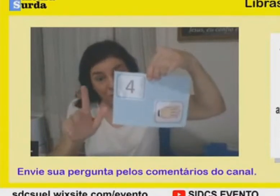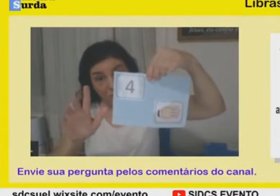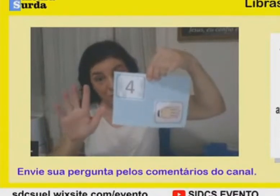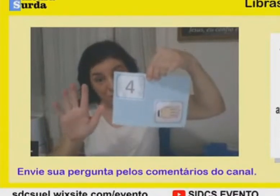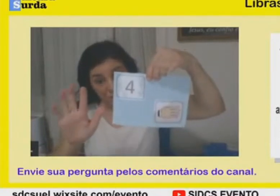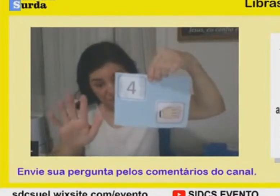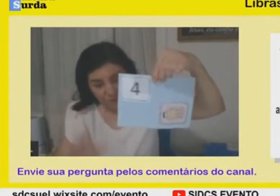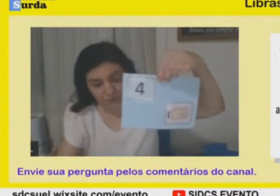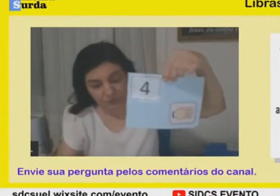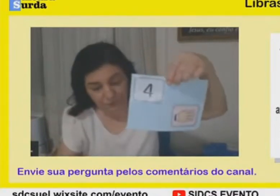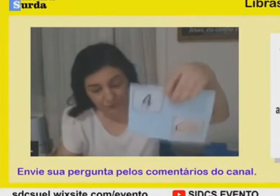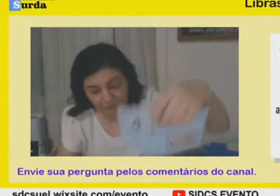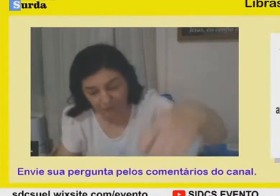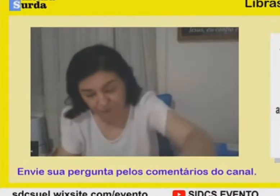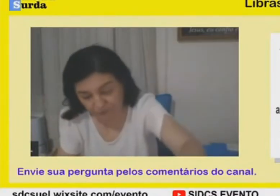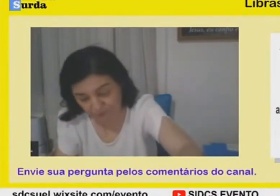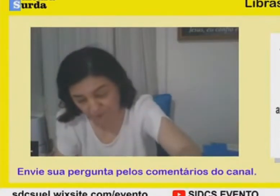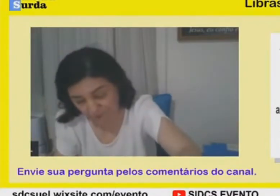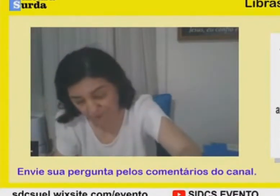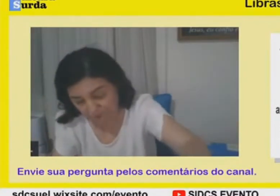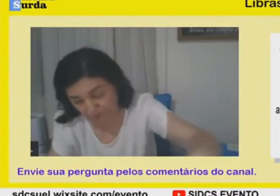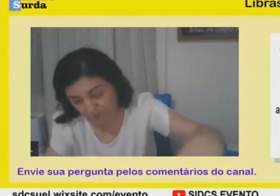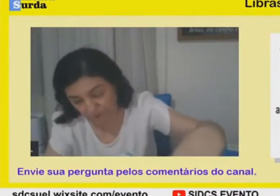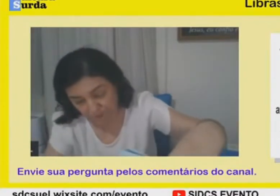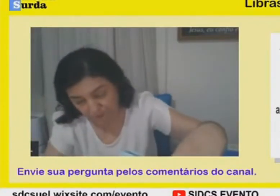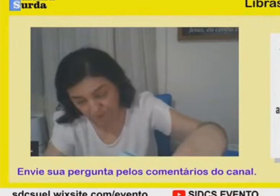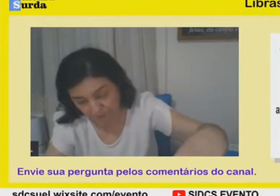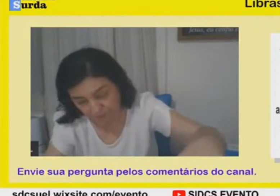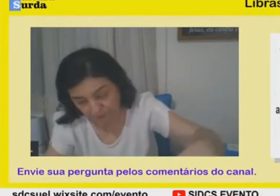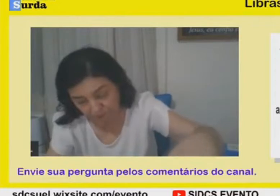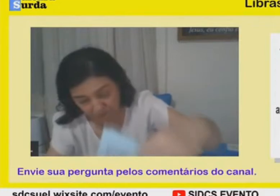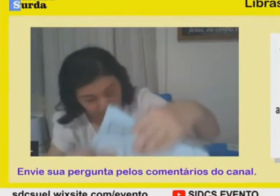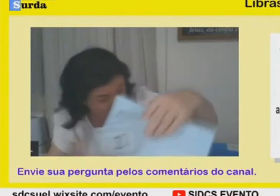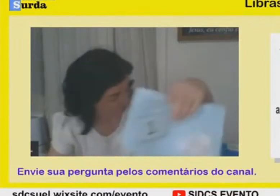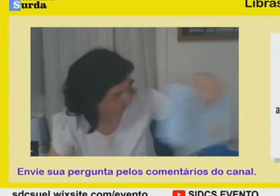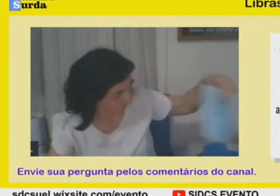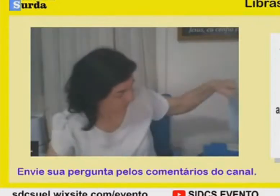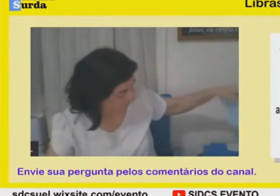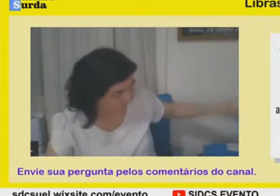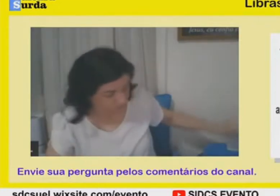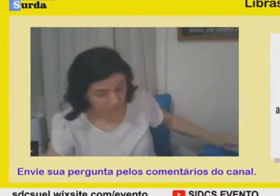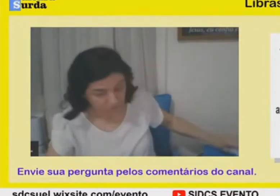E o número 4 é diferente, ok.